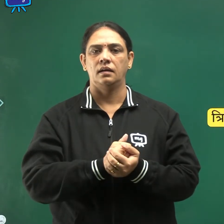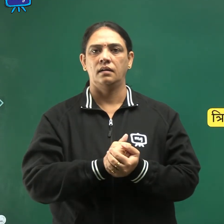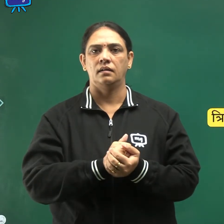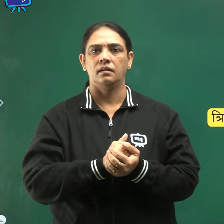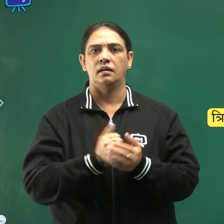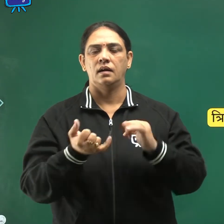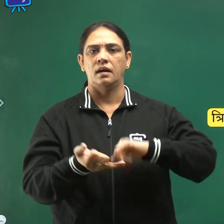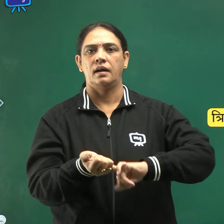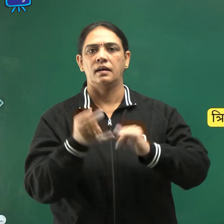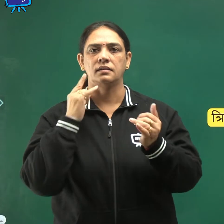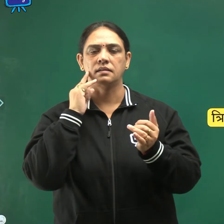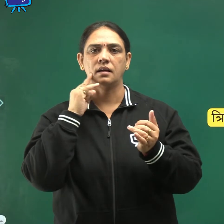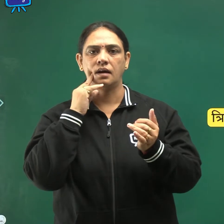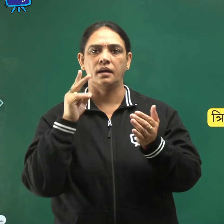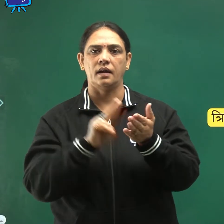त्रिकोणमिति का